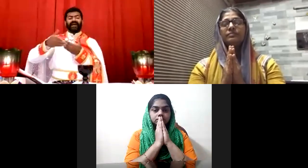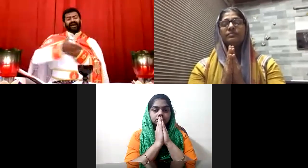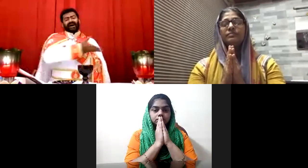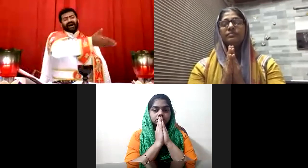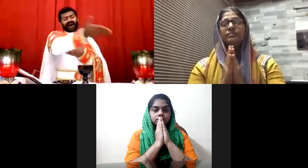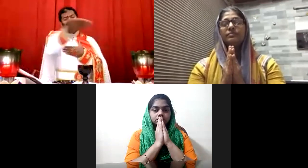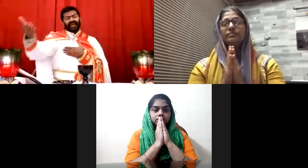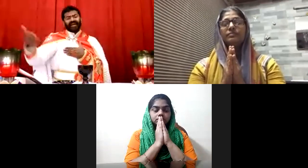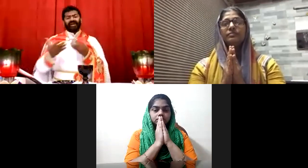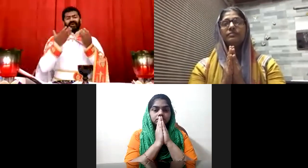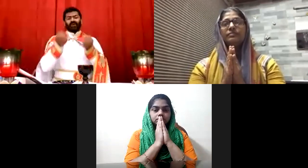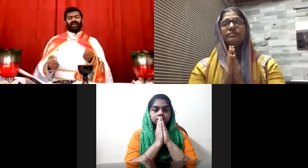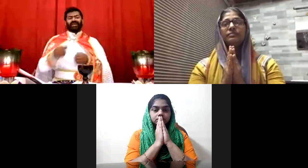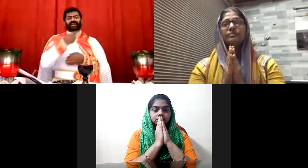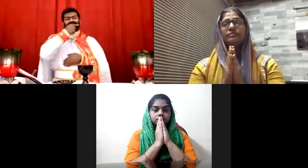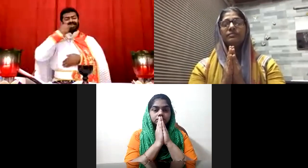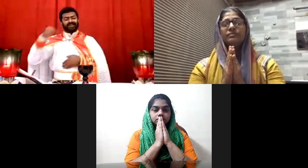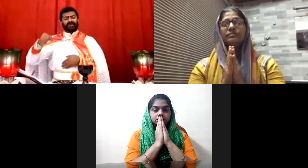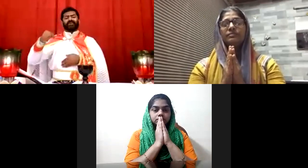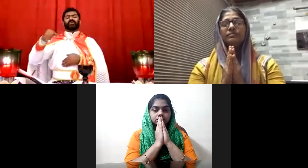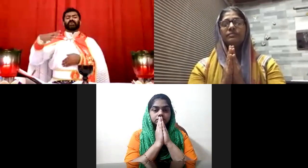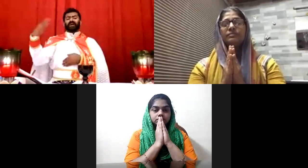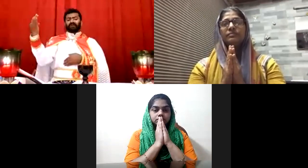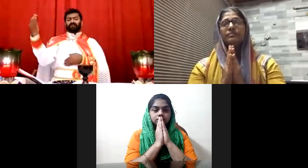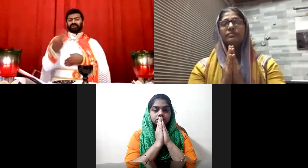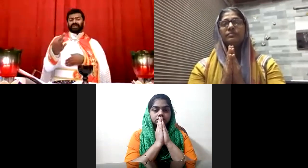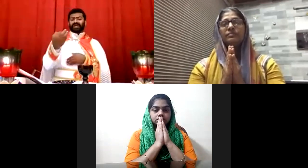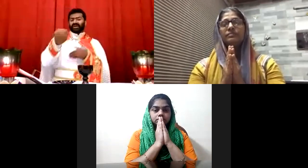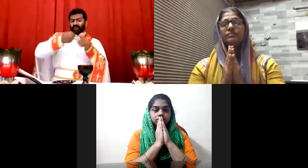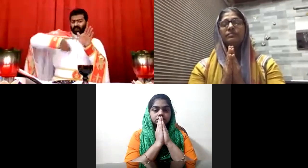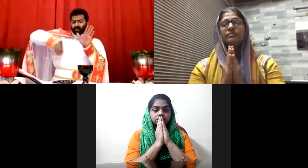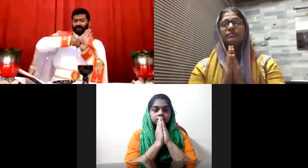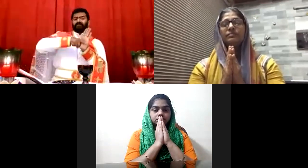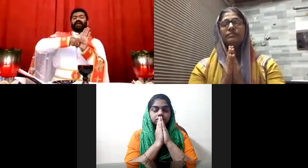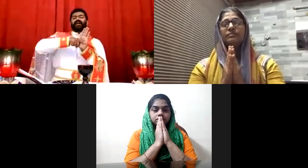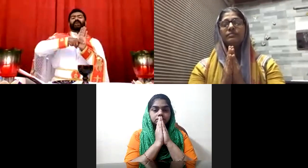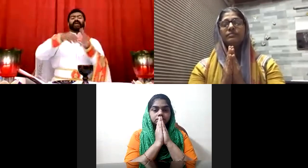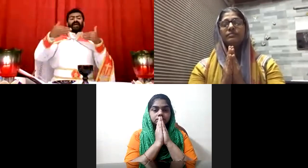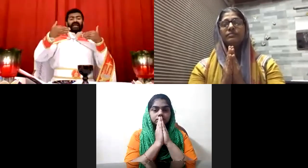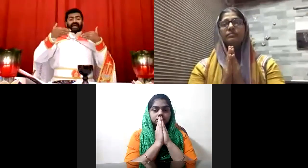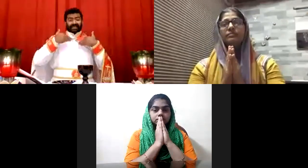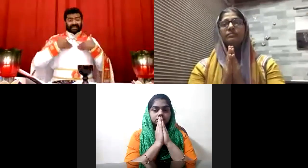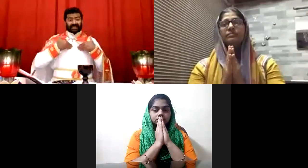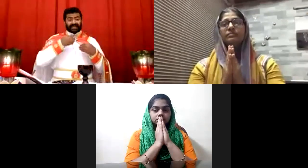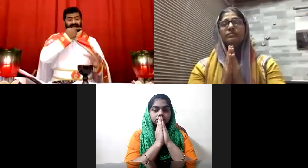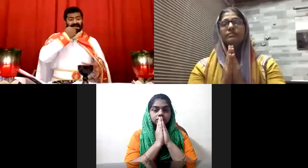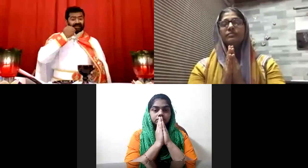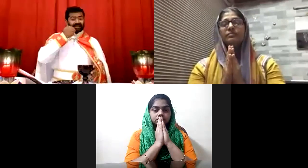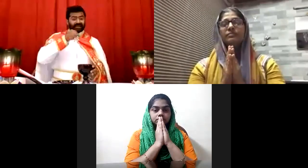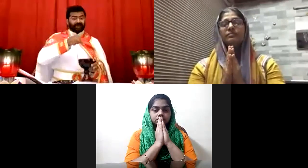പാപമോചനത്തിനായി അനേകർക്കു വേണ്ടി ചിന്തപ്പെടുന്ന പുതിയ ഉടമ്പടിയുടെ